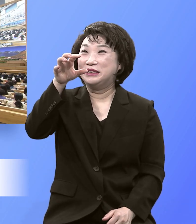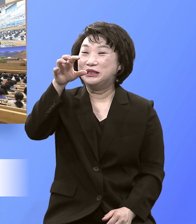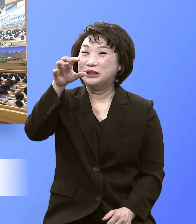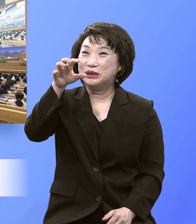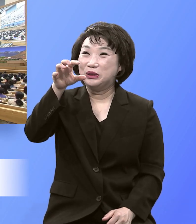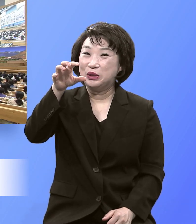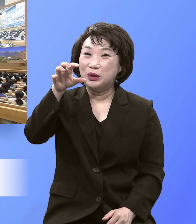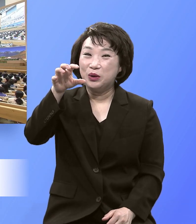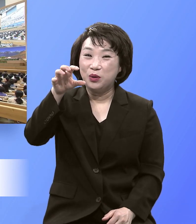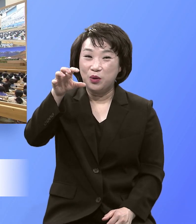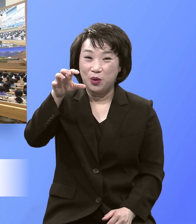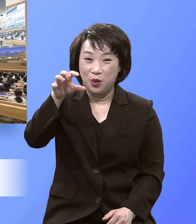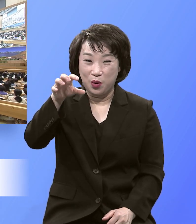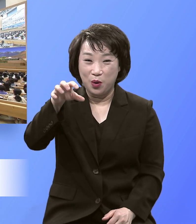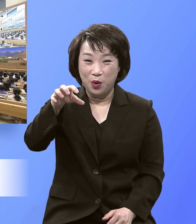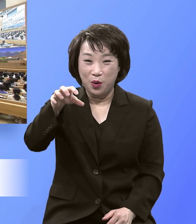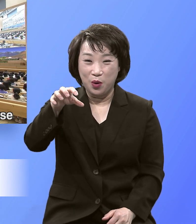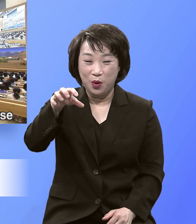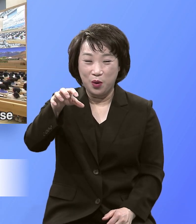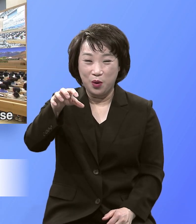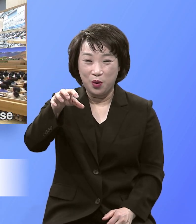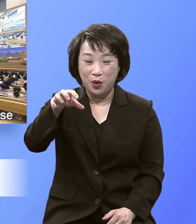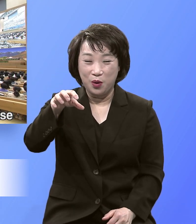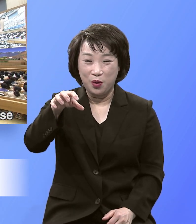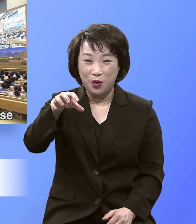평안 있는